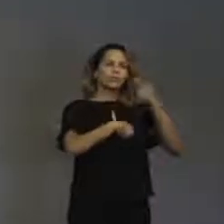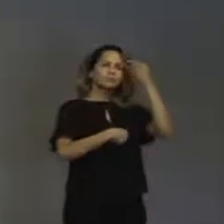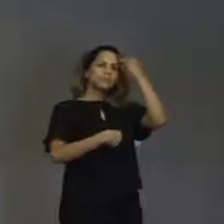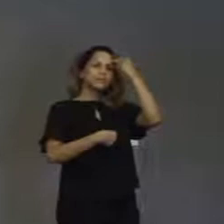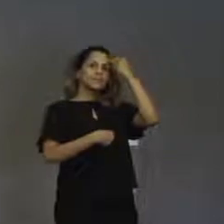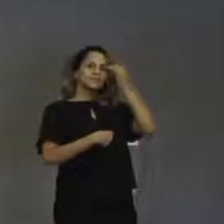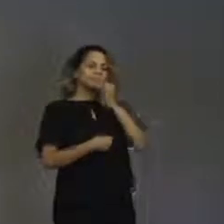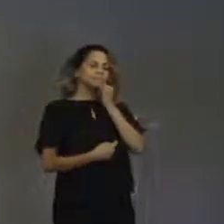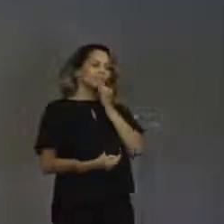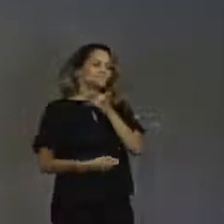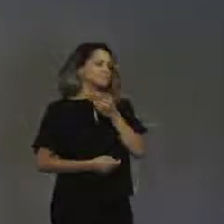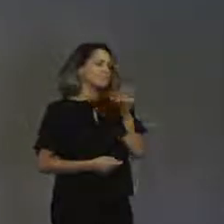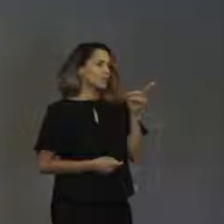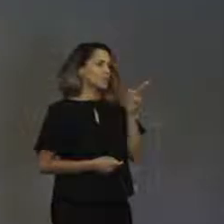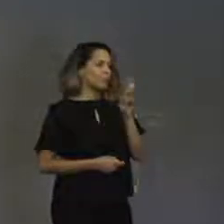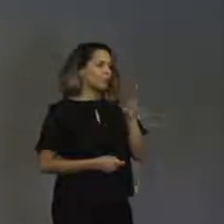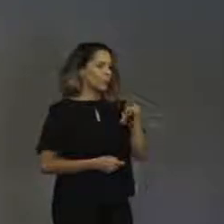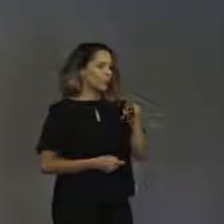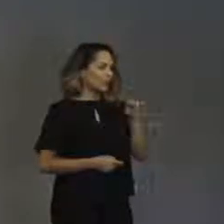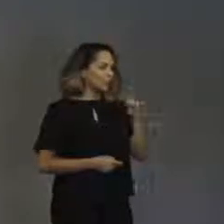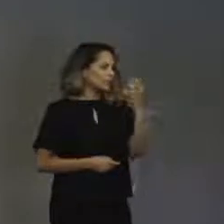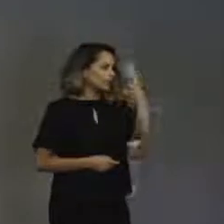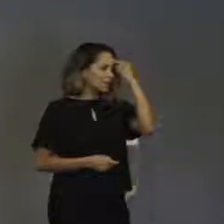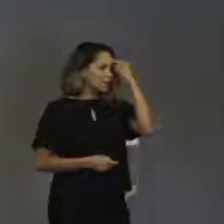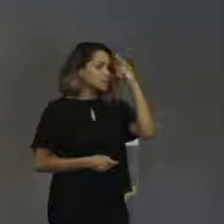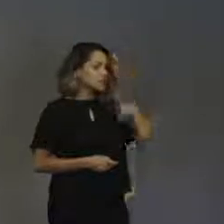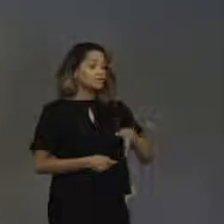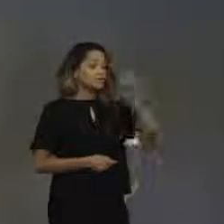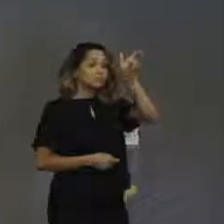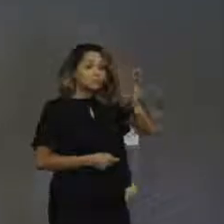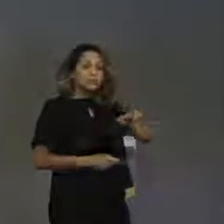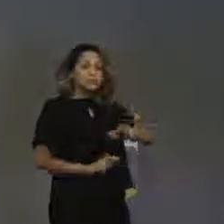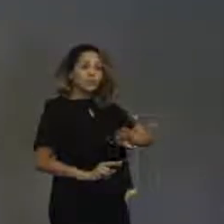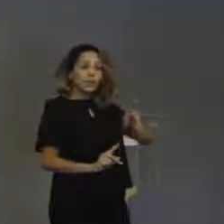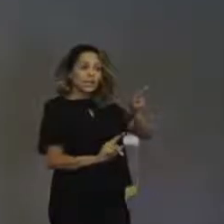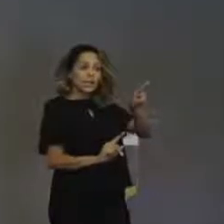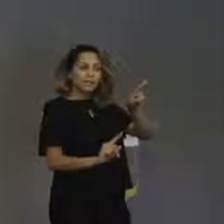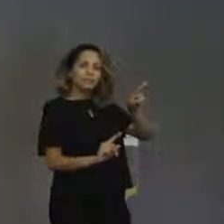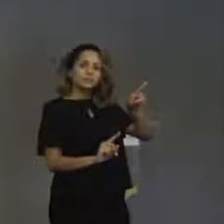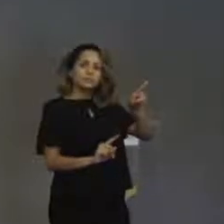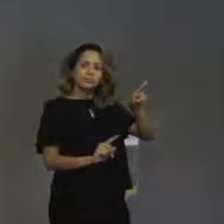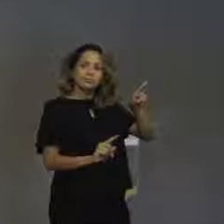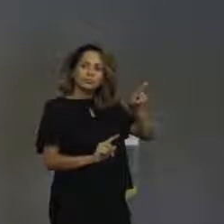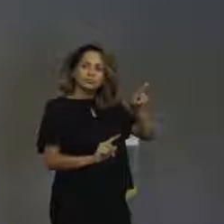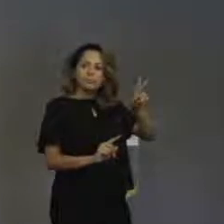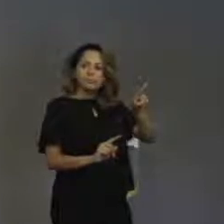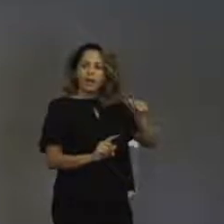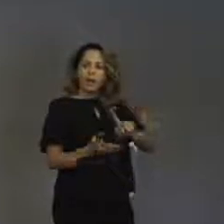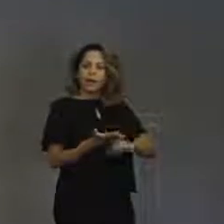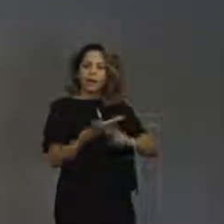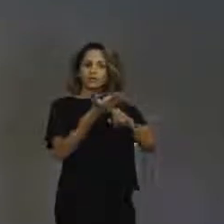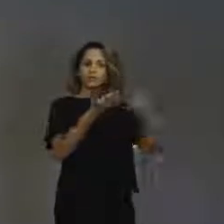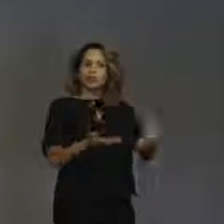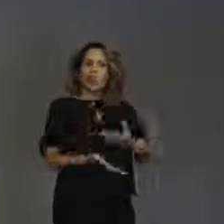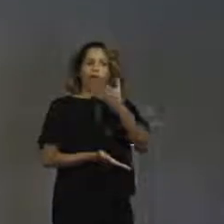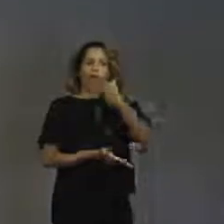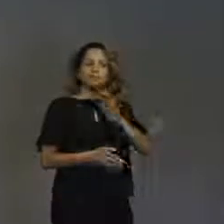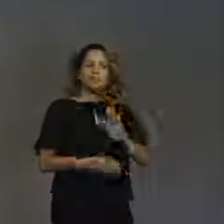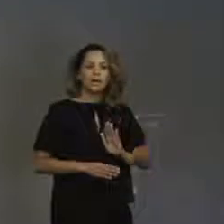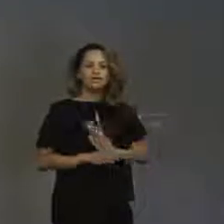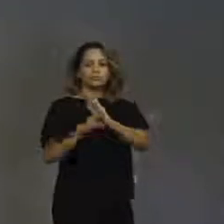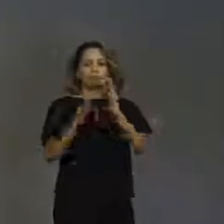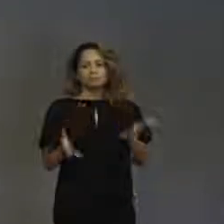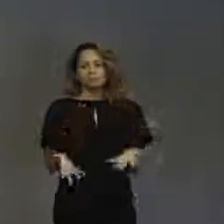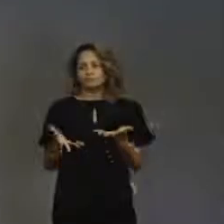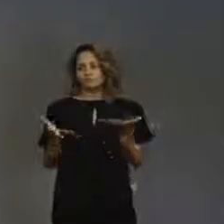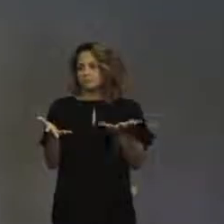que a gente traz um ator diferente, mais moderno, para ajudar a gente nessa conexão. Uma das coisas que a gente faz lá